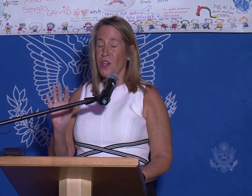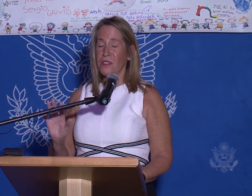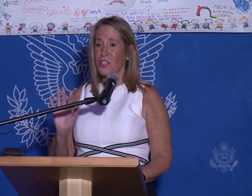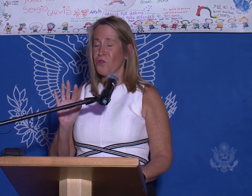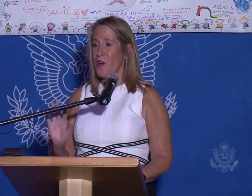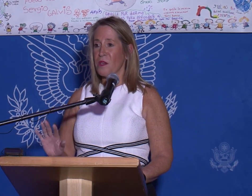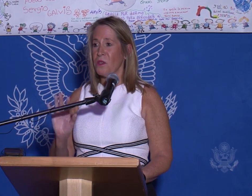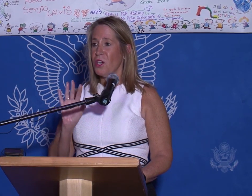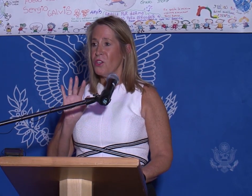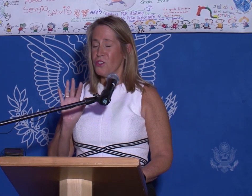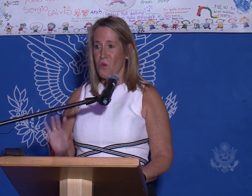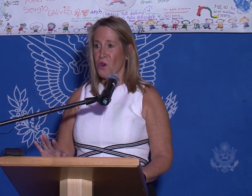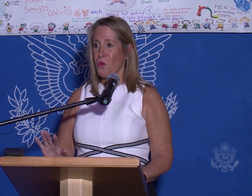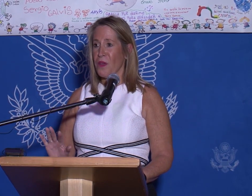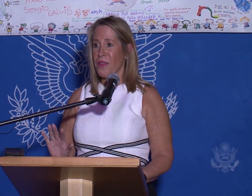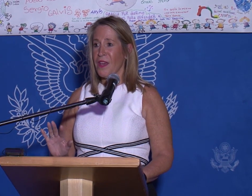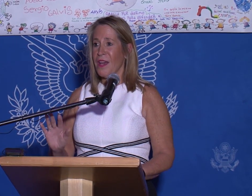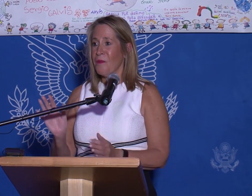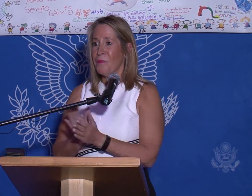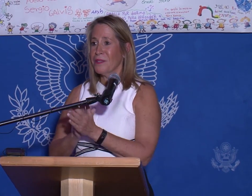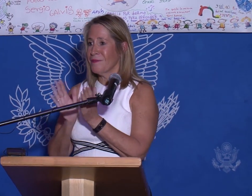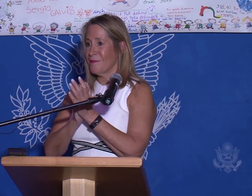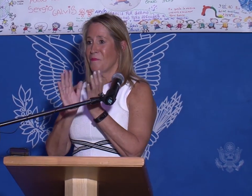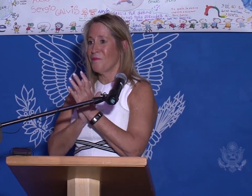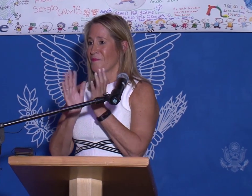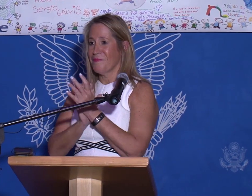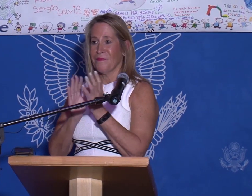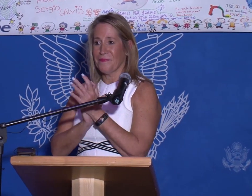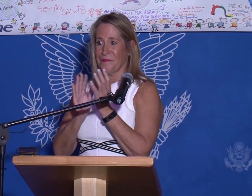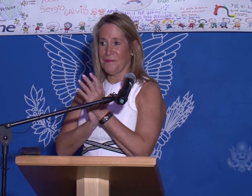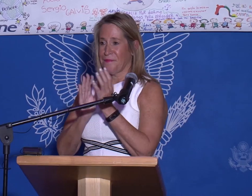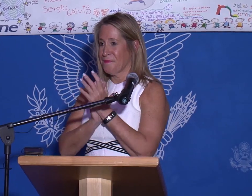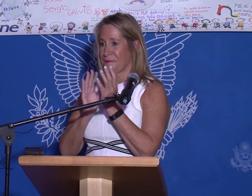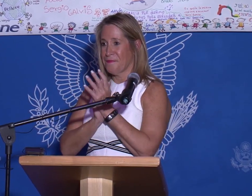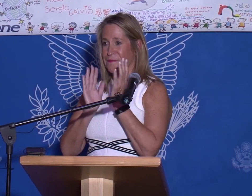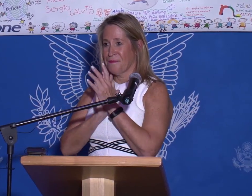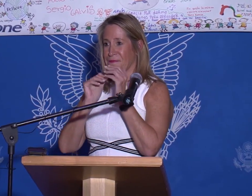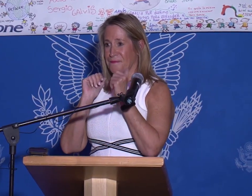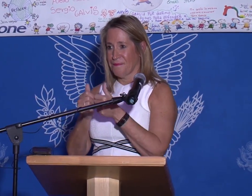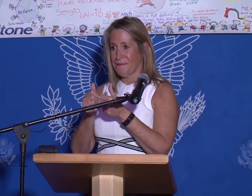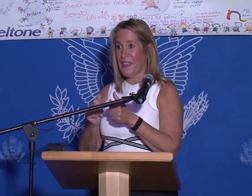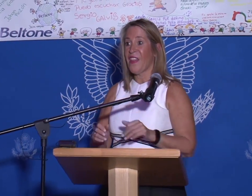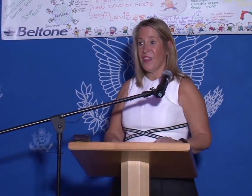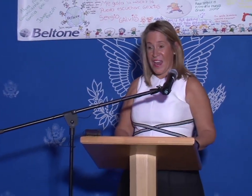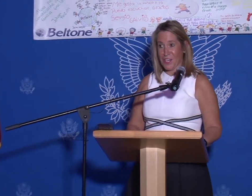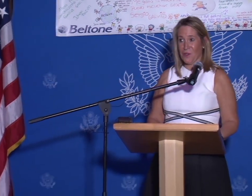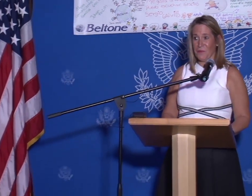sido absolutamente maravillosas, increíbles. Es espectacular trabajar con ustedes.